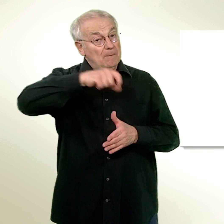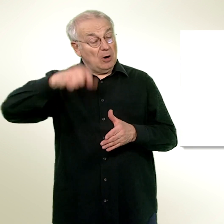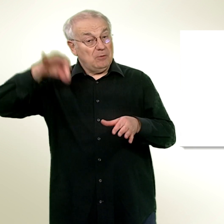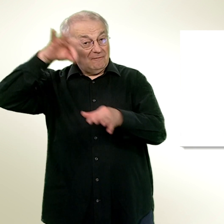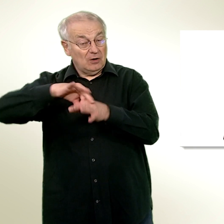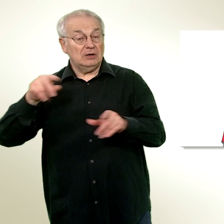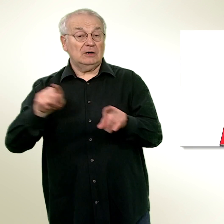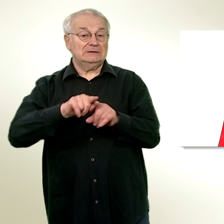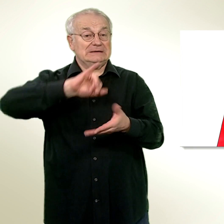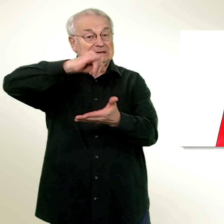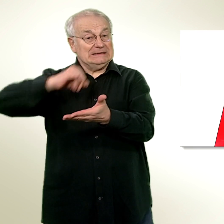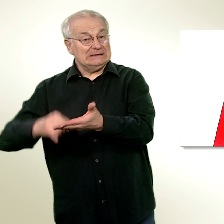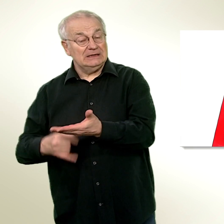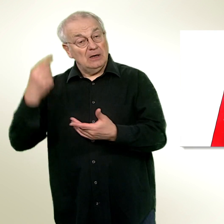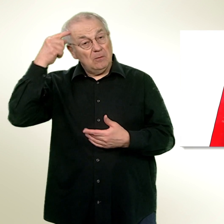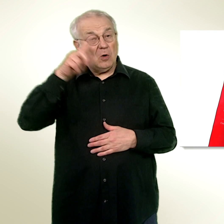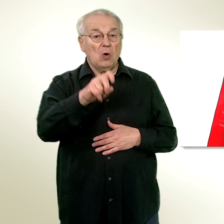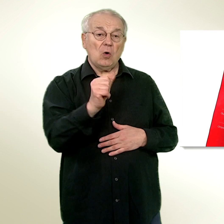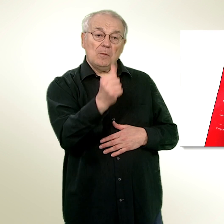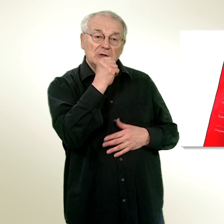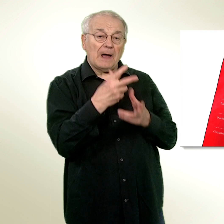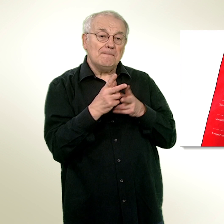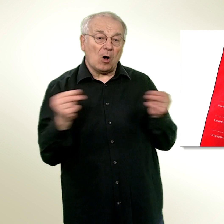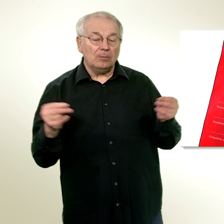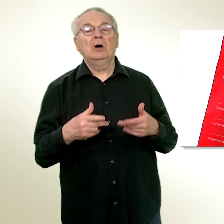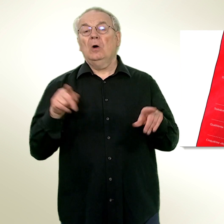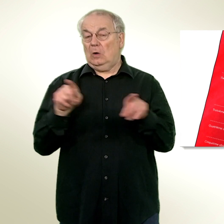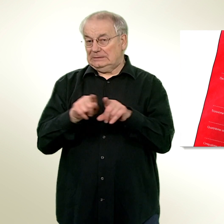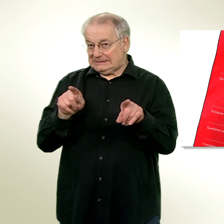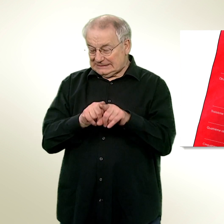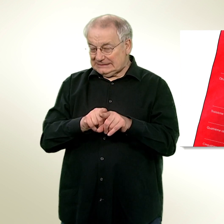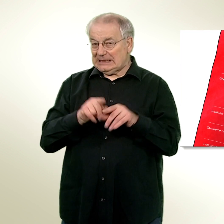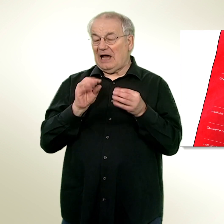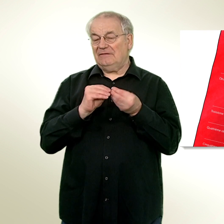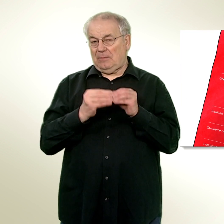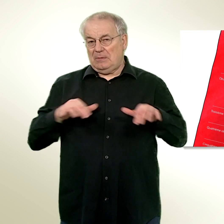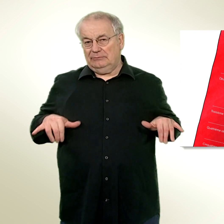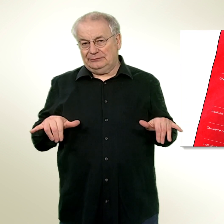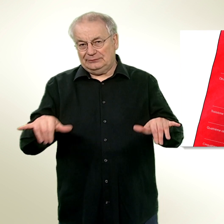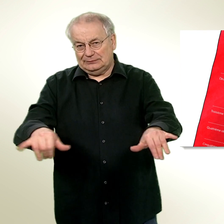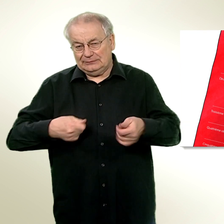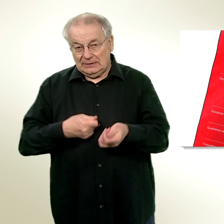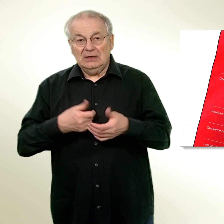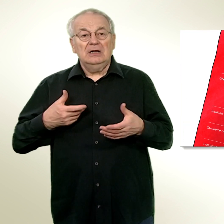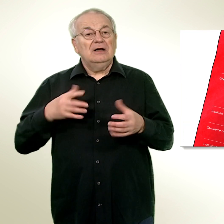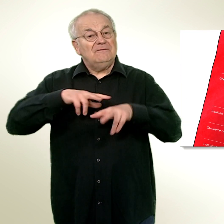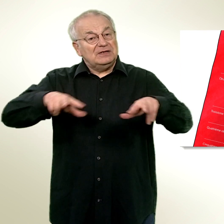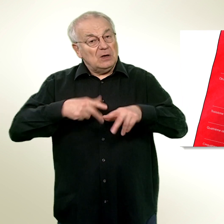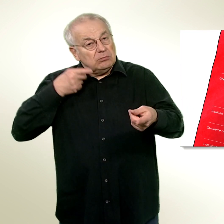sur l'initiative pour une eau potable propre, qui porte elle aussi sur les pesticides. Cette vidéo concerne uniquement